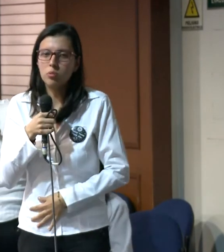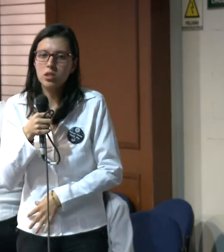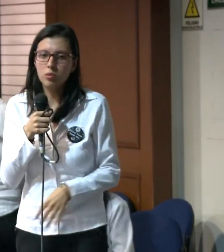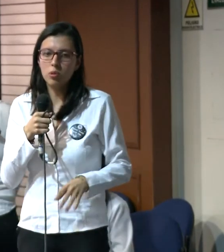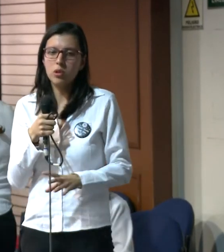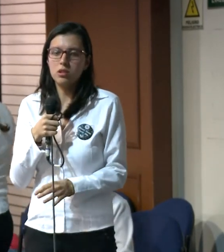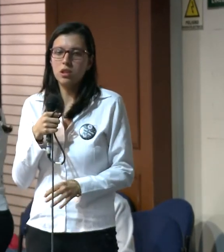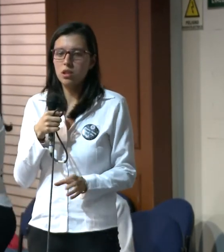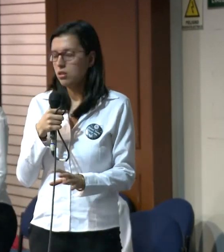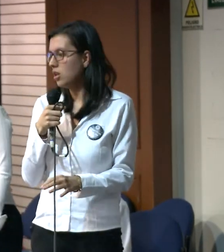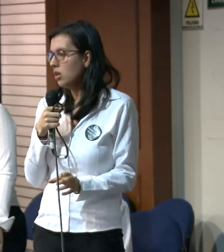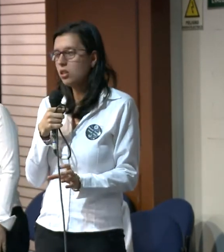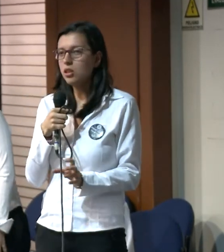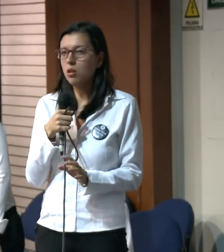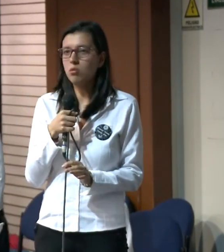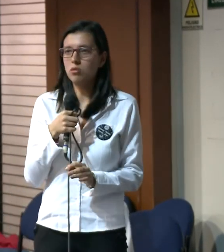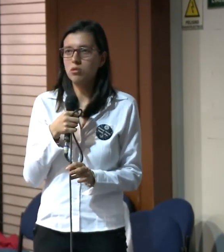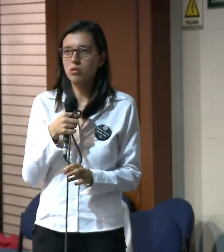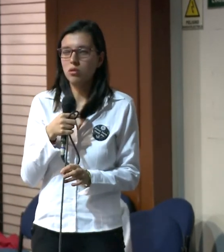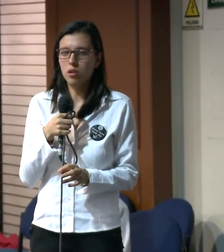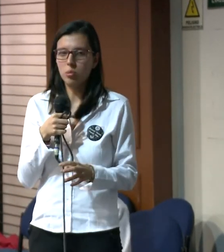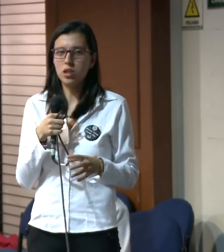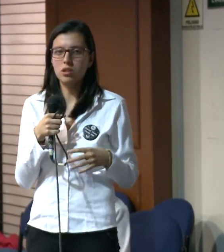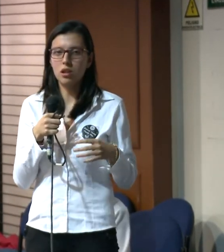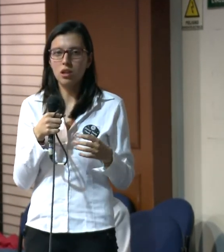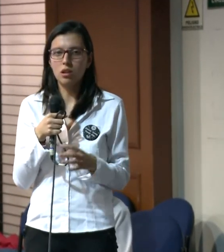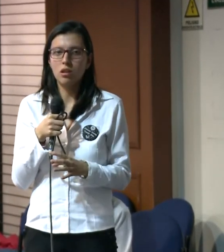Nosotros en un principio, intentamos,